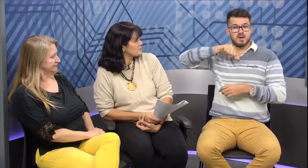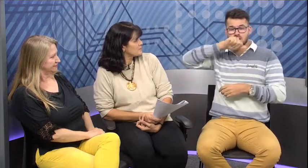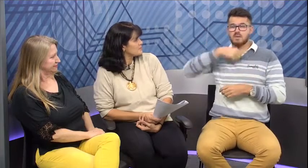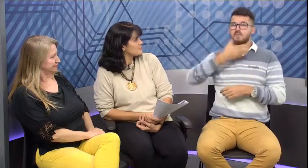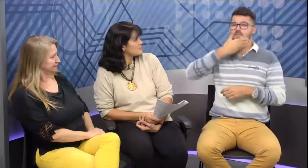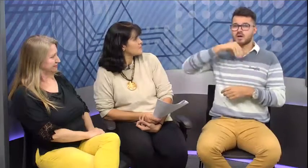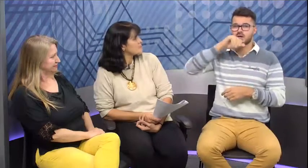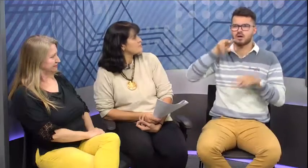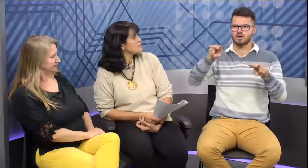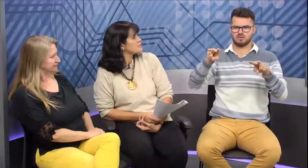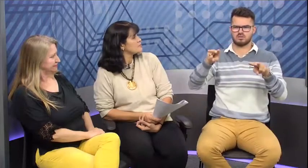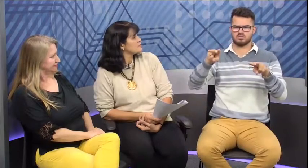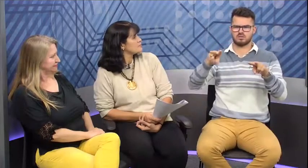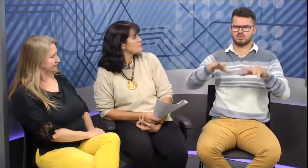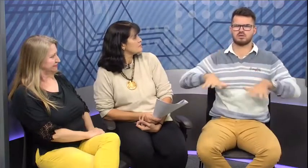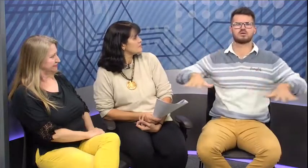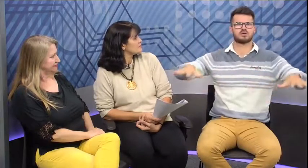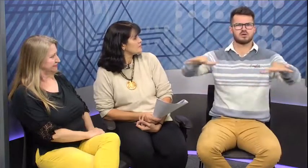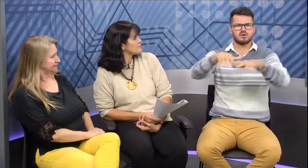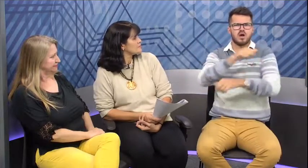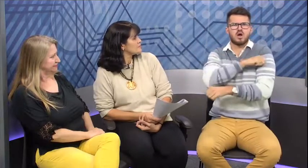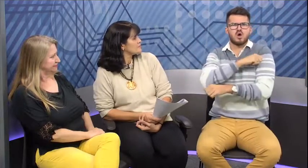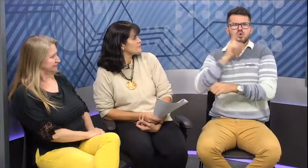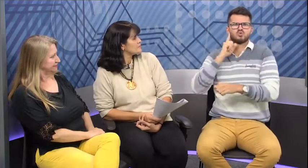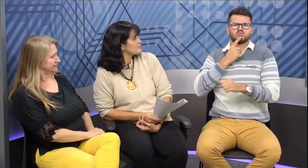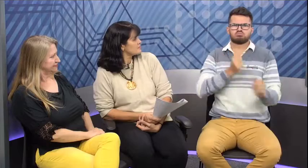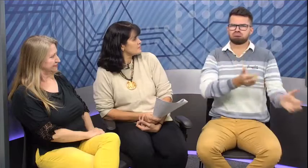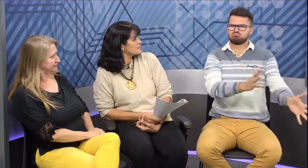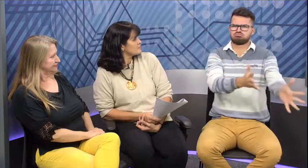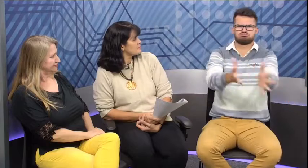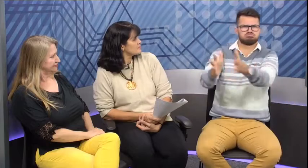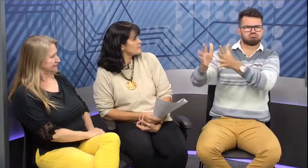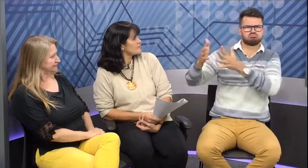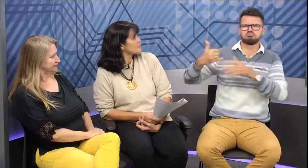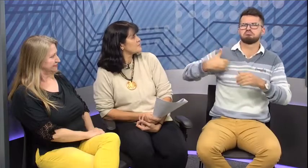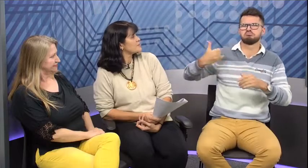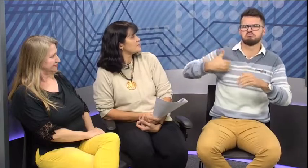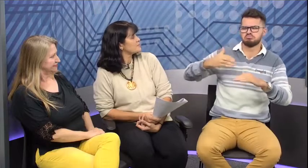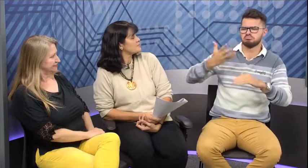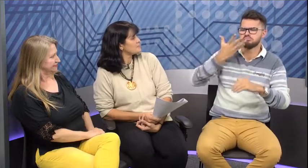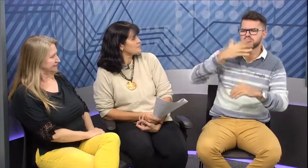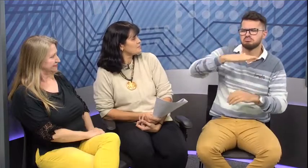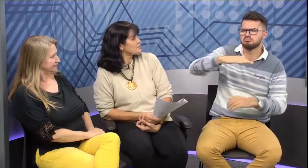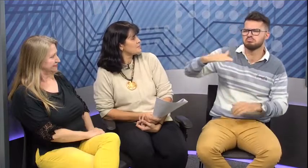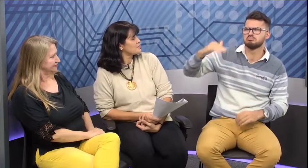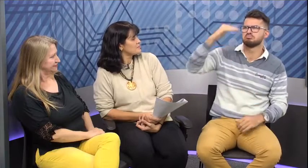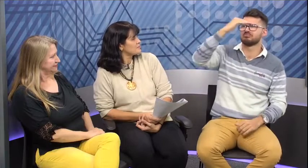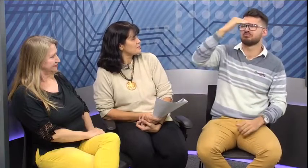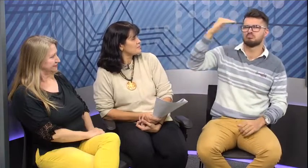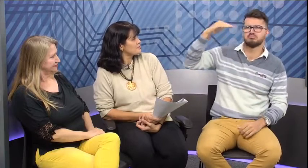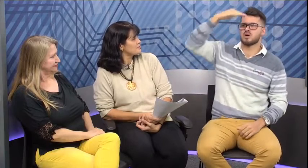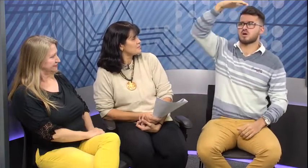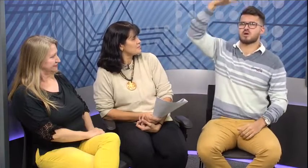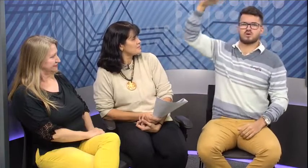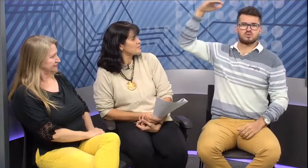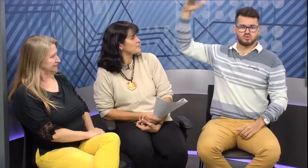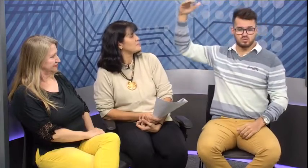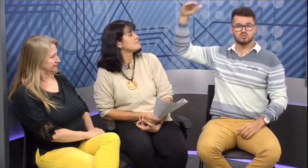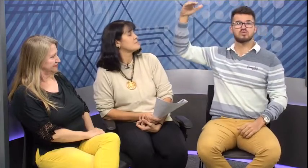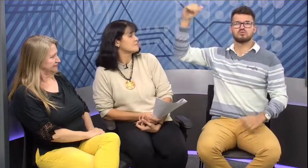aqui. E aí, naquele cenário, eu vendo surdos sinalizando, crianças pequenas, um pouco maiores,